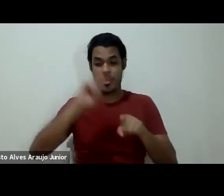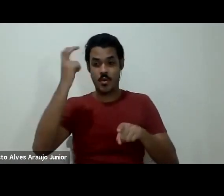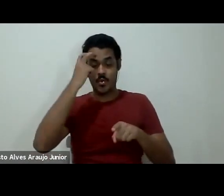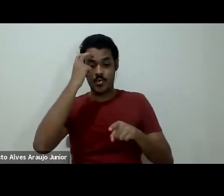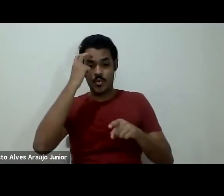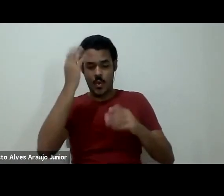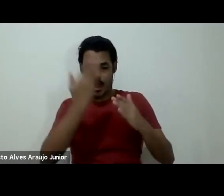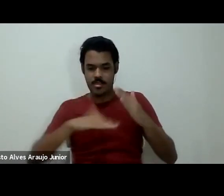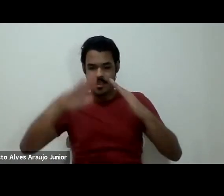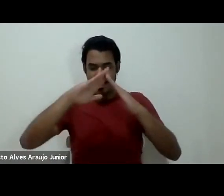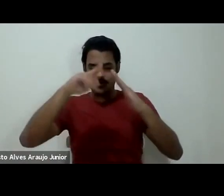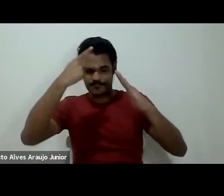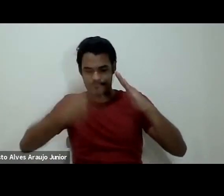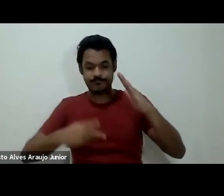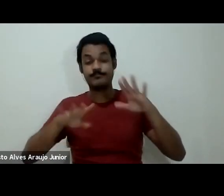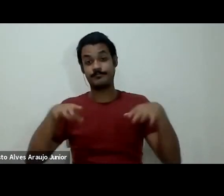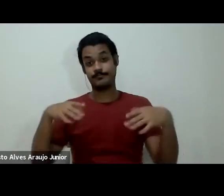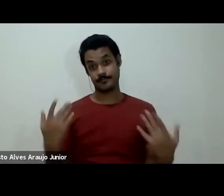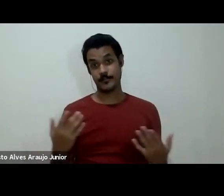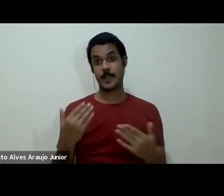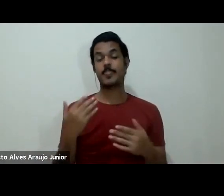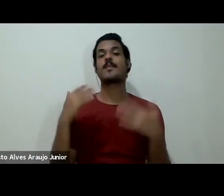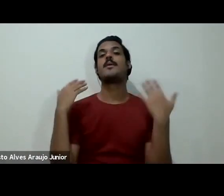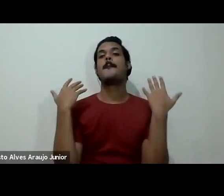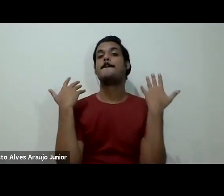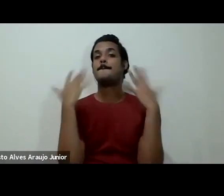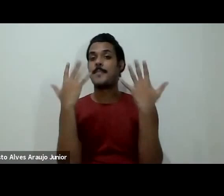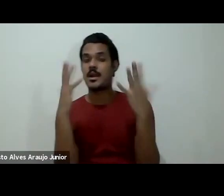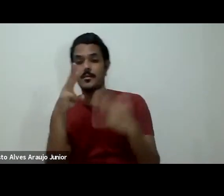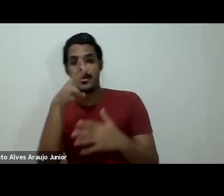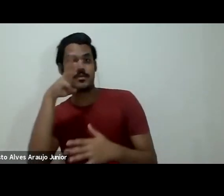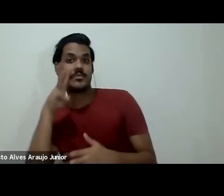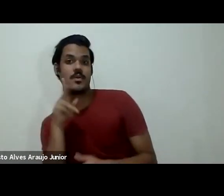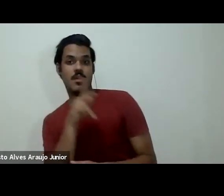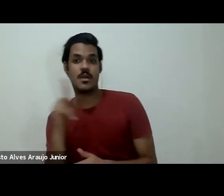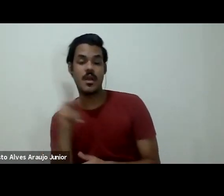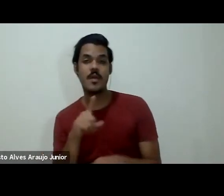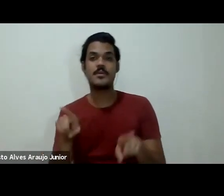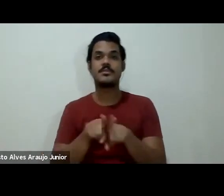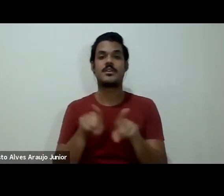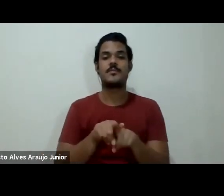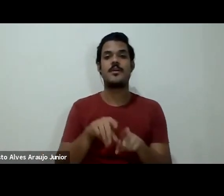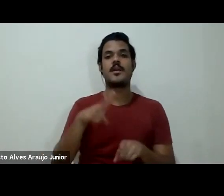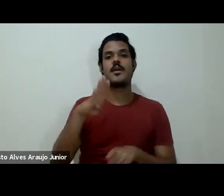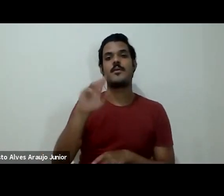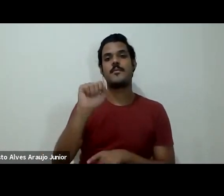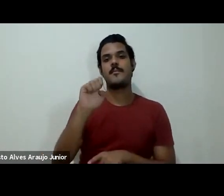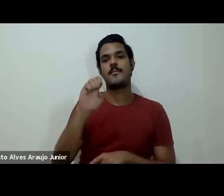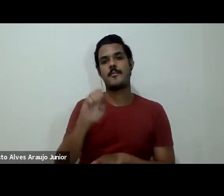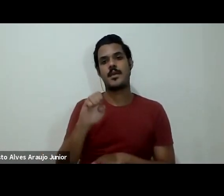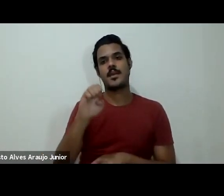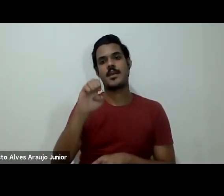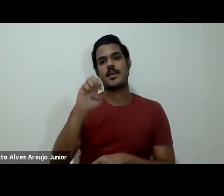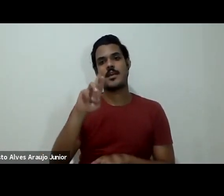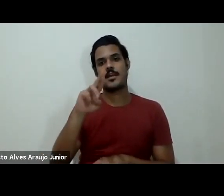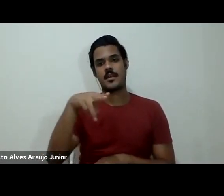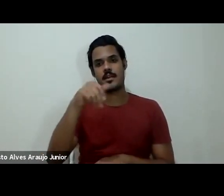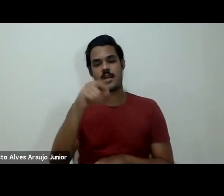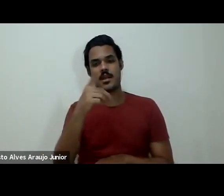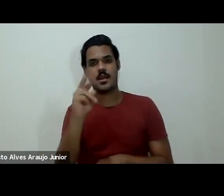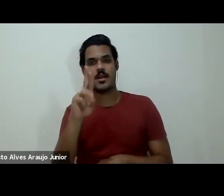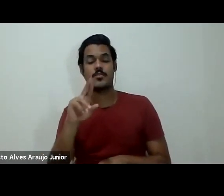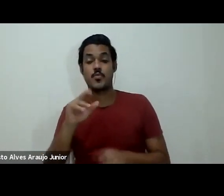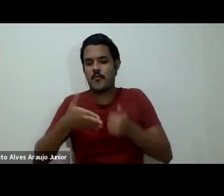terreiro. Parabéns, professor Emerson, professor Bernardo Belisário. Gente, caramba, fundamental essa